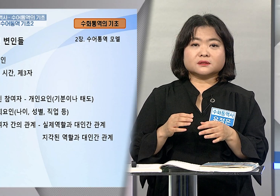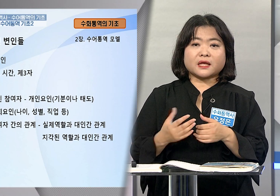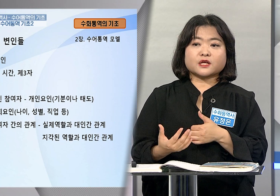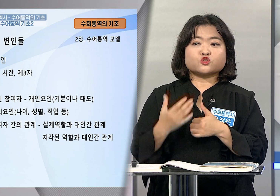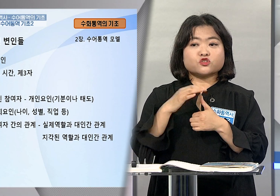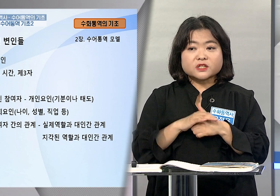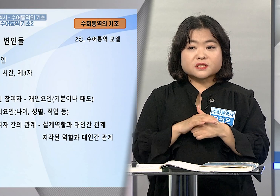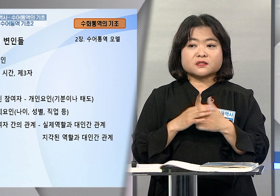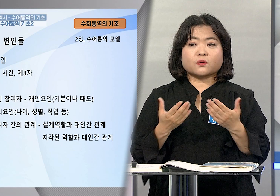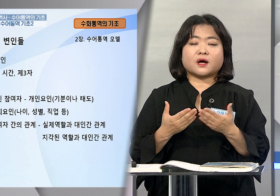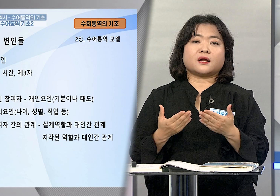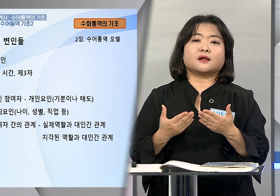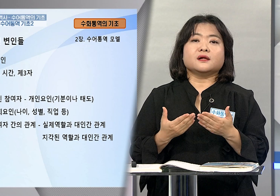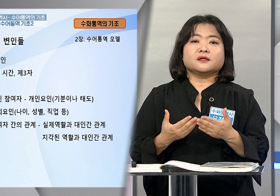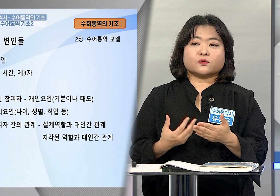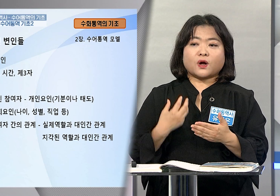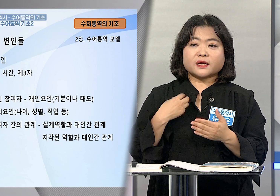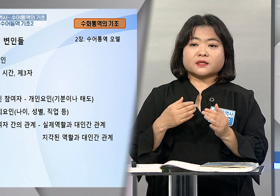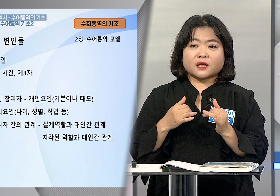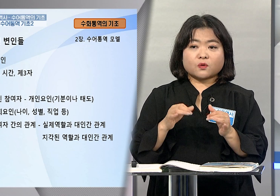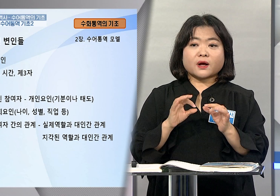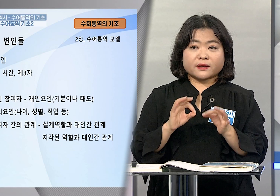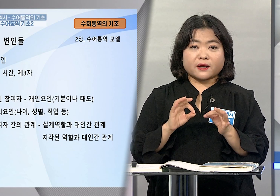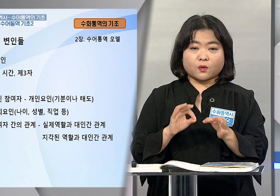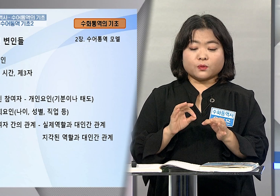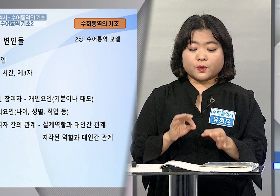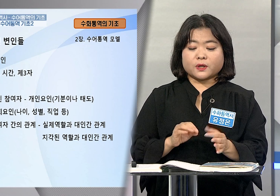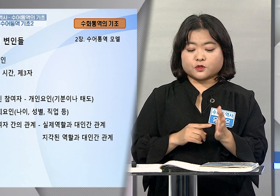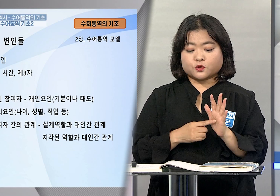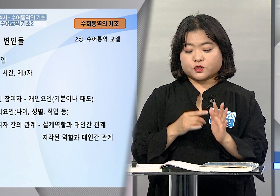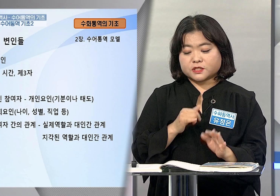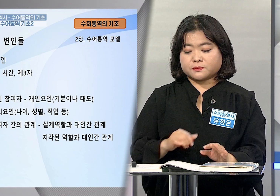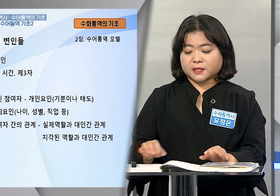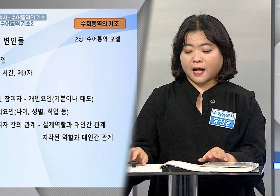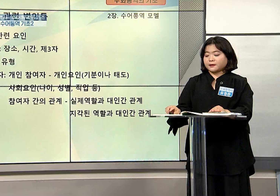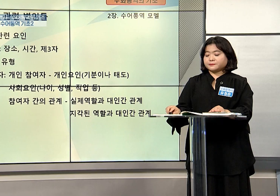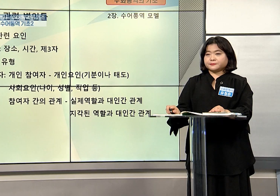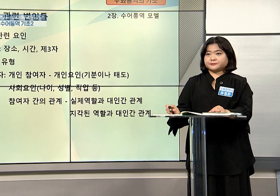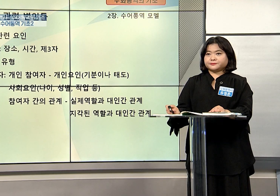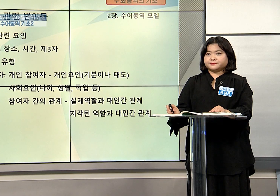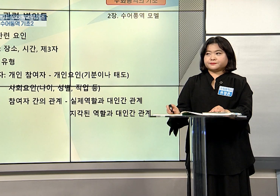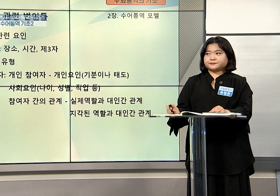나에게 주어진 역할과의 대인 관계라고 표현할 수 있습니다.